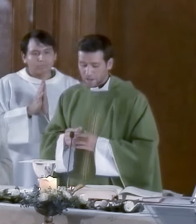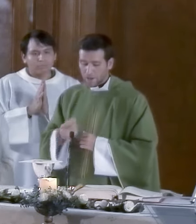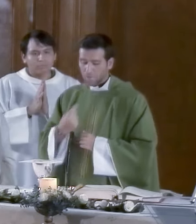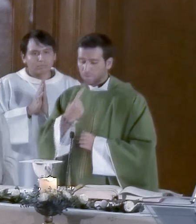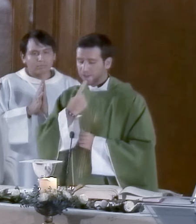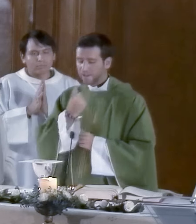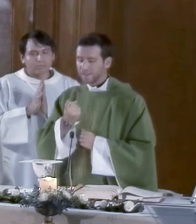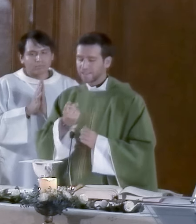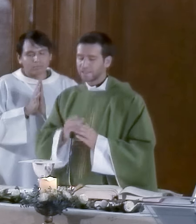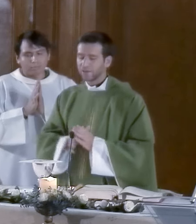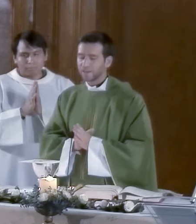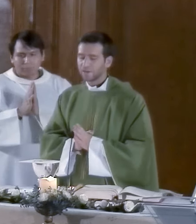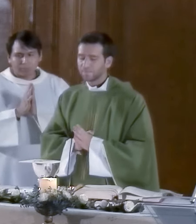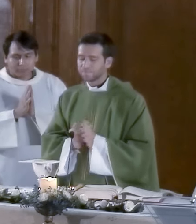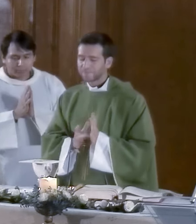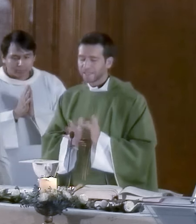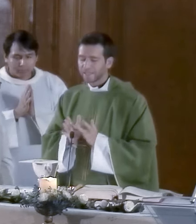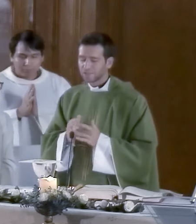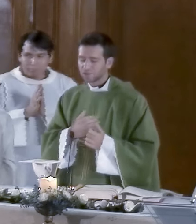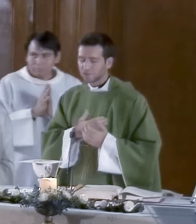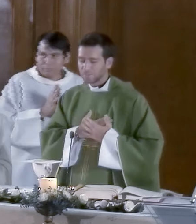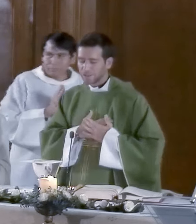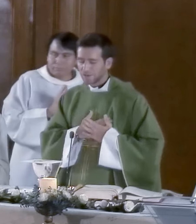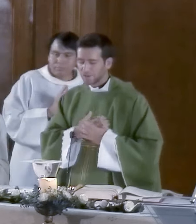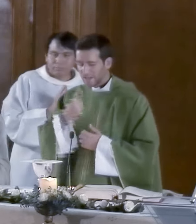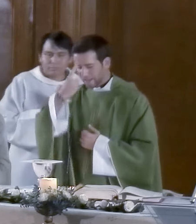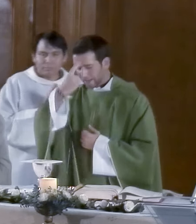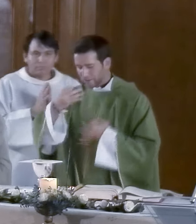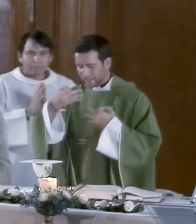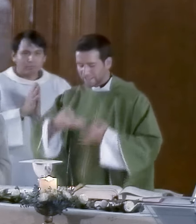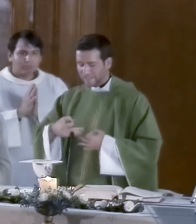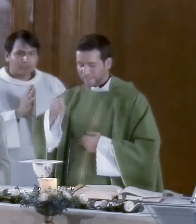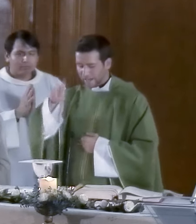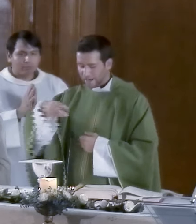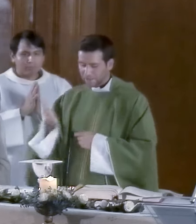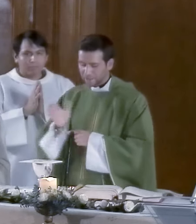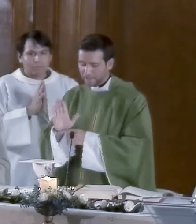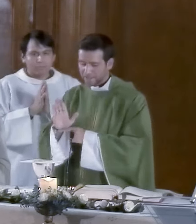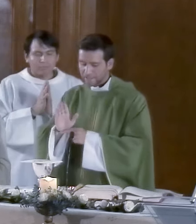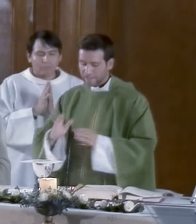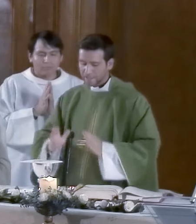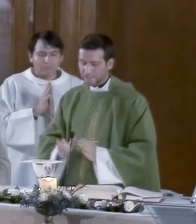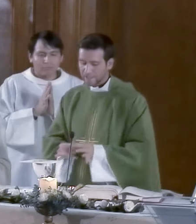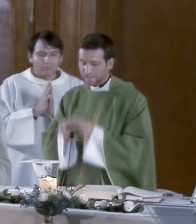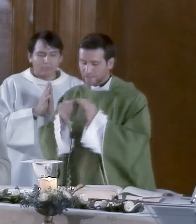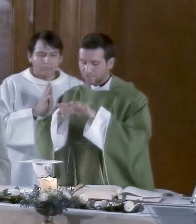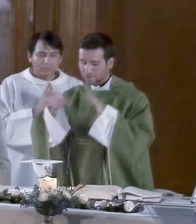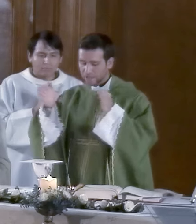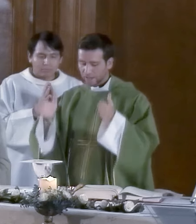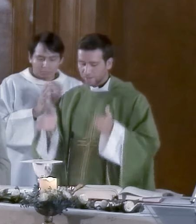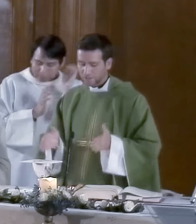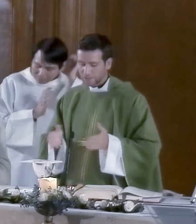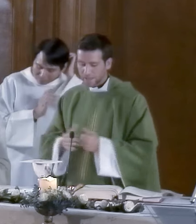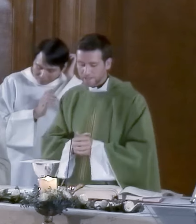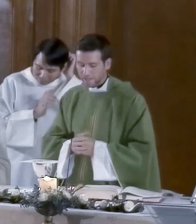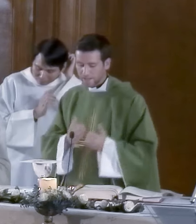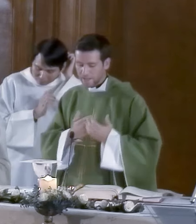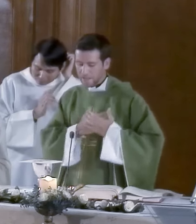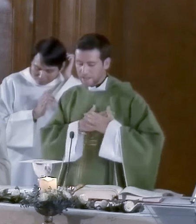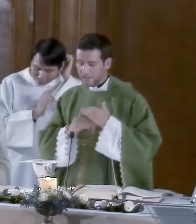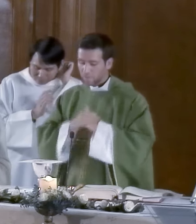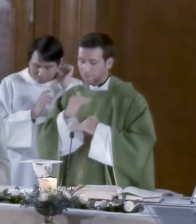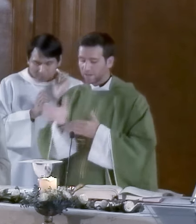Eucaristía, pueden decir esta oración: Jesús mío, creo que estás realmente presente en el Santísimo Sacramento del